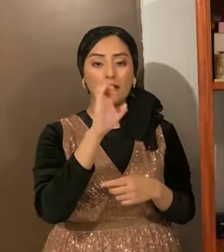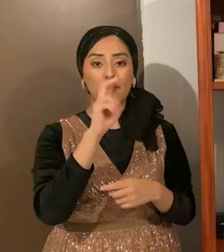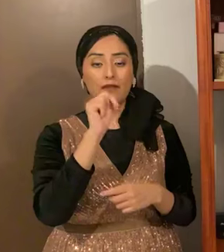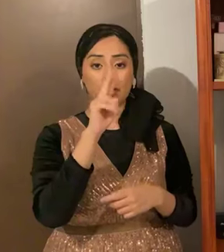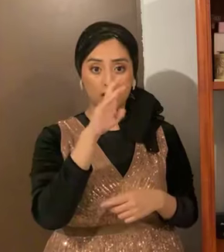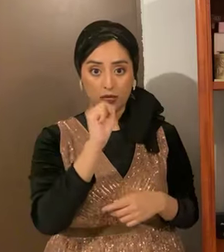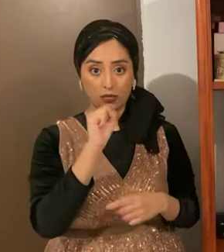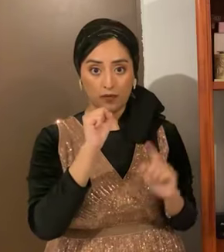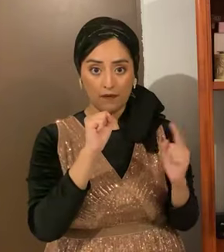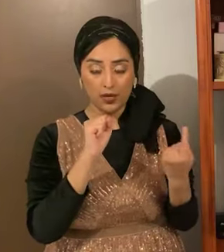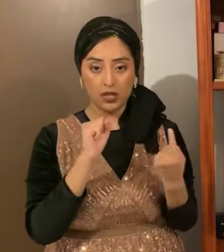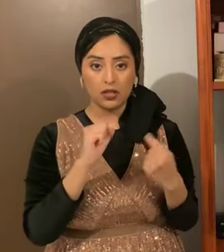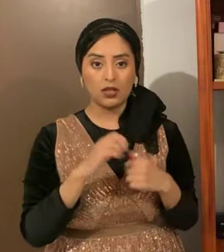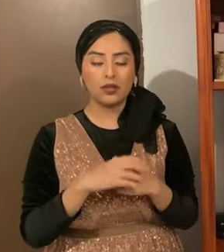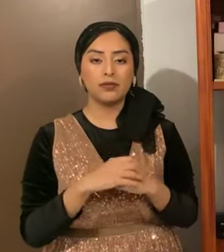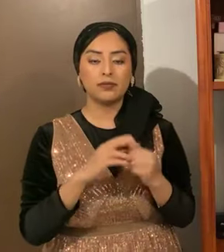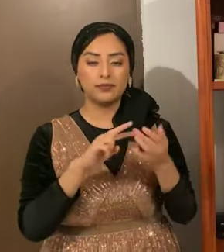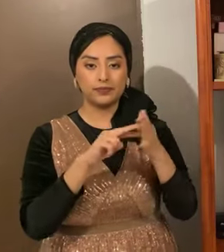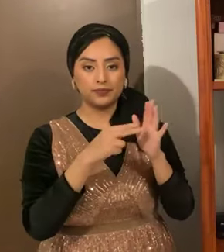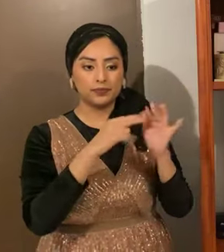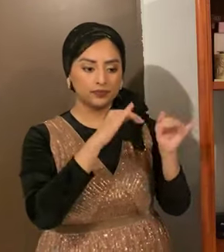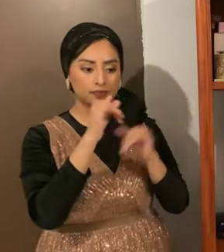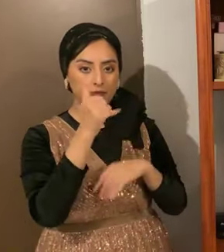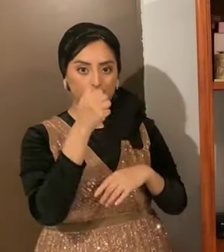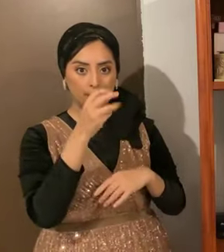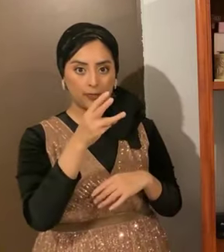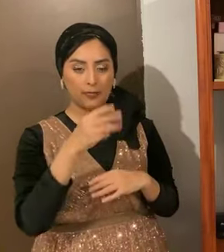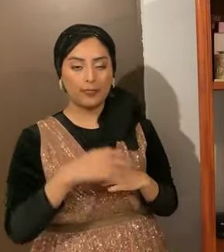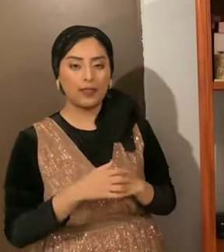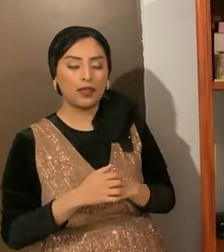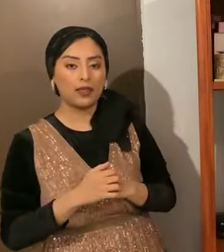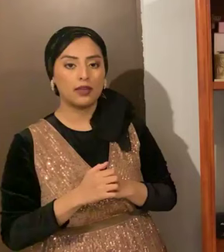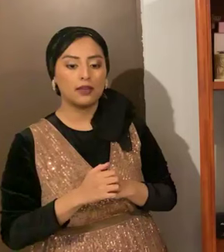apuntes. Venus representa a Yahshua Mashiach.